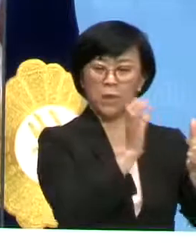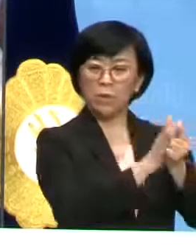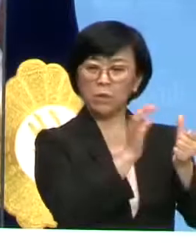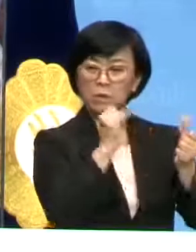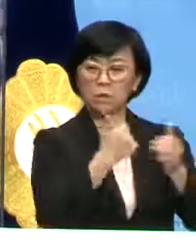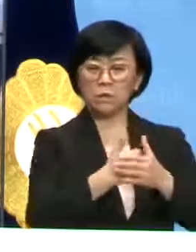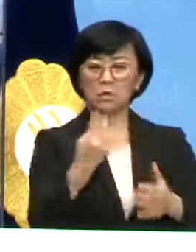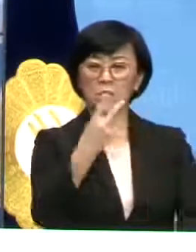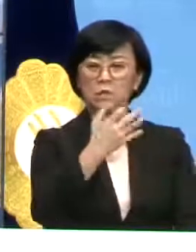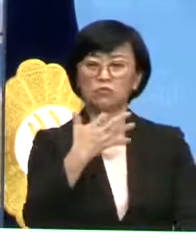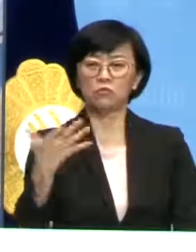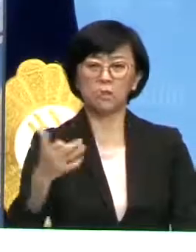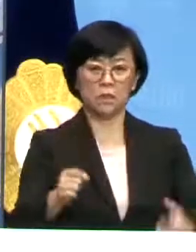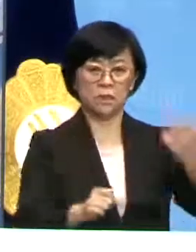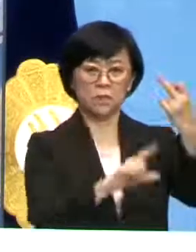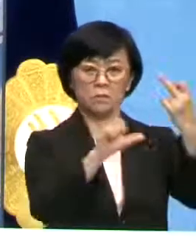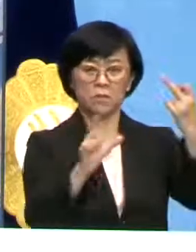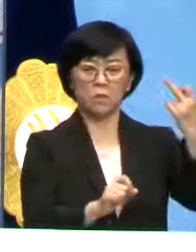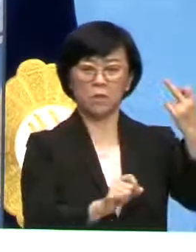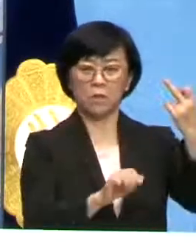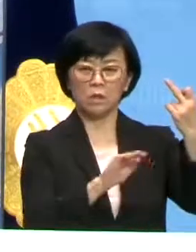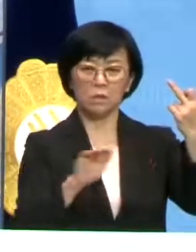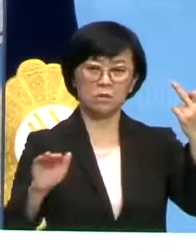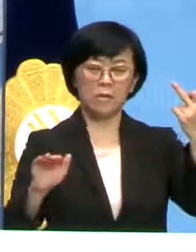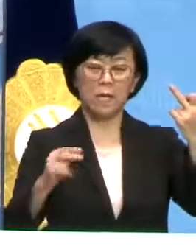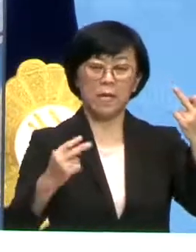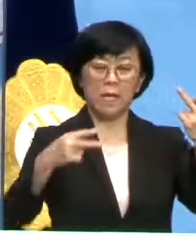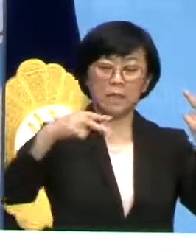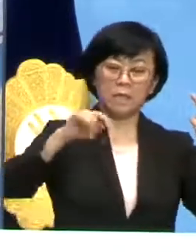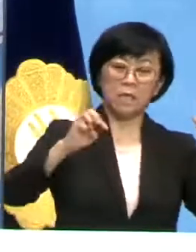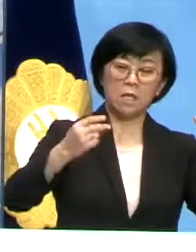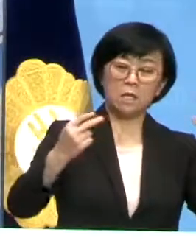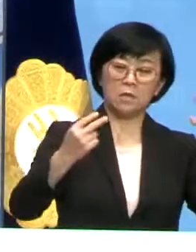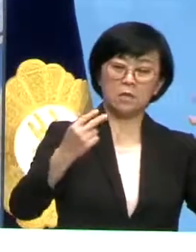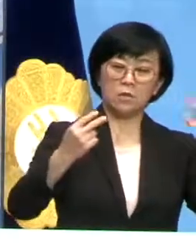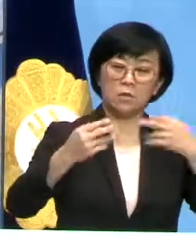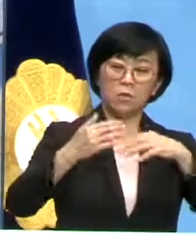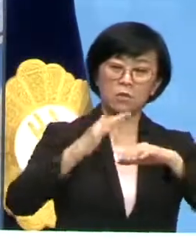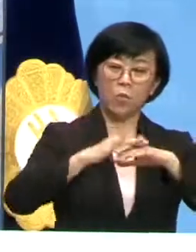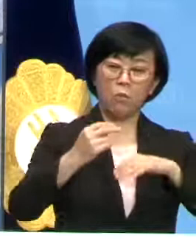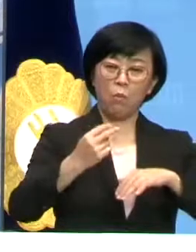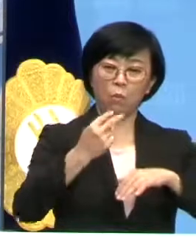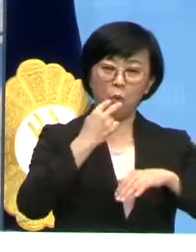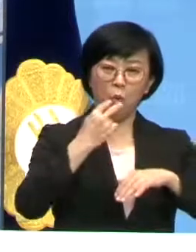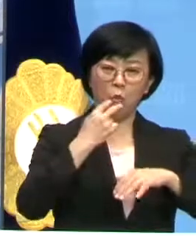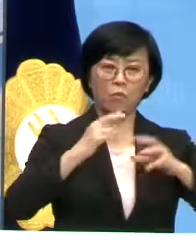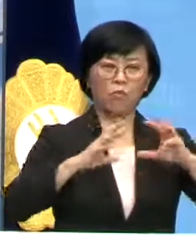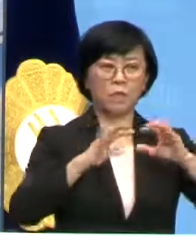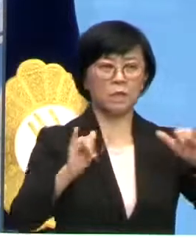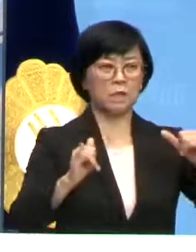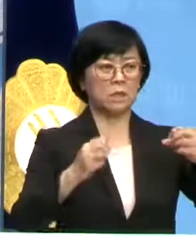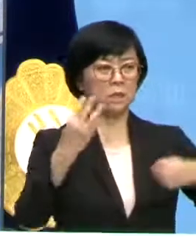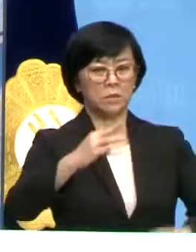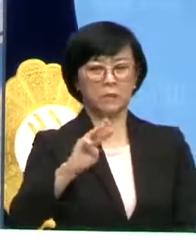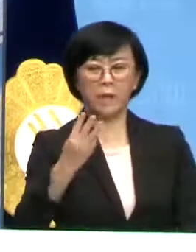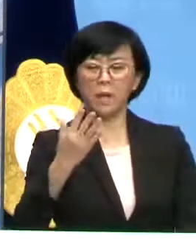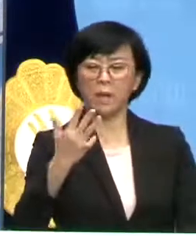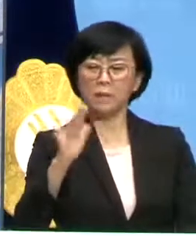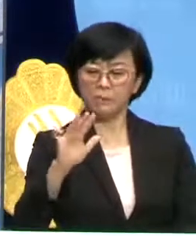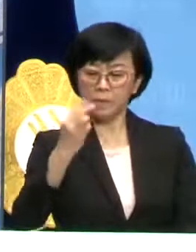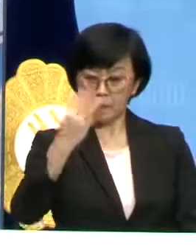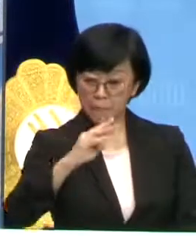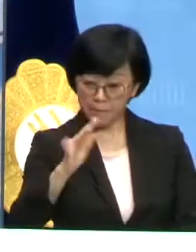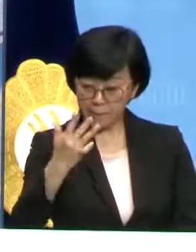2019년 도 12월 기준으로 실손보험은 우리나라 국민 중 약 3천 8백만 명이